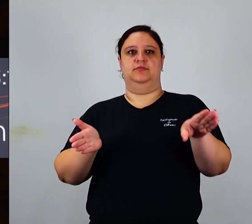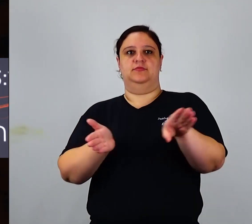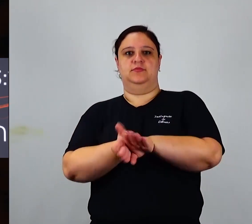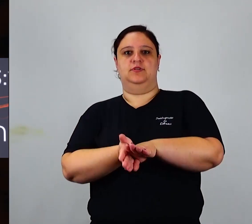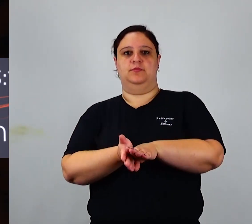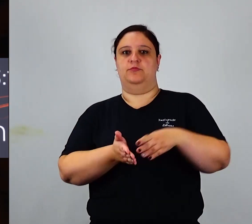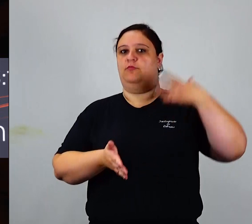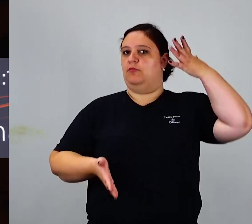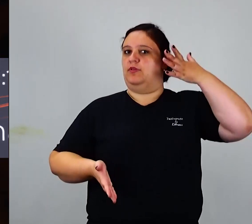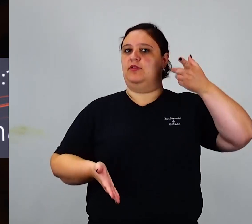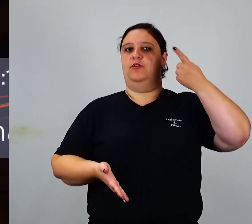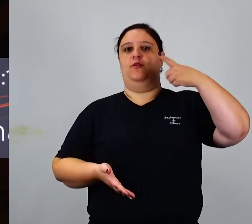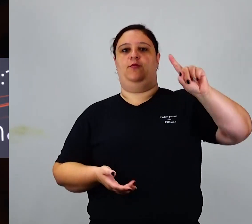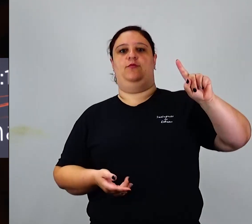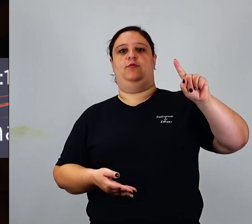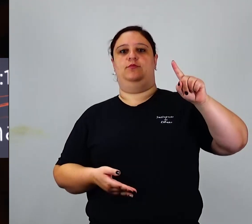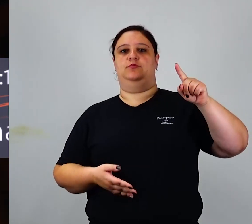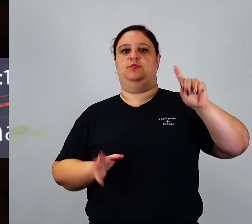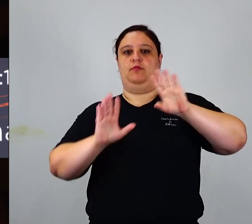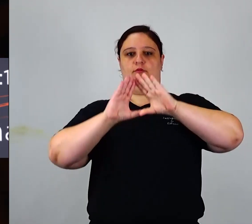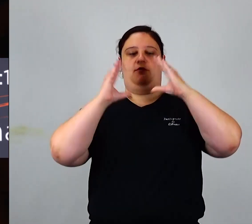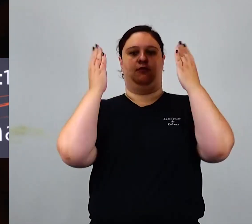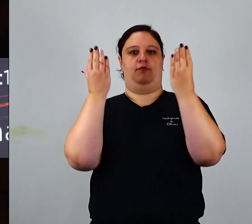última das mensagens dessa conferência.